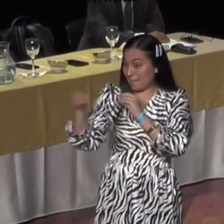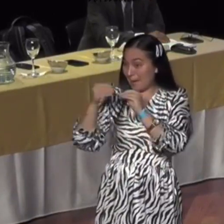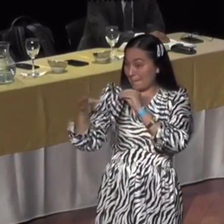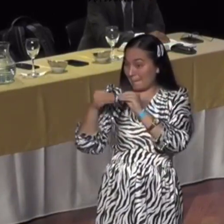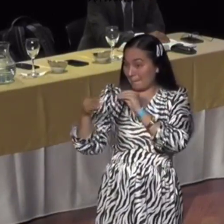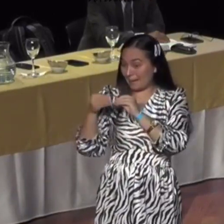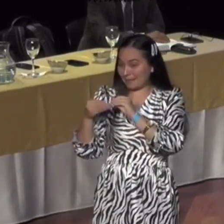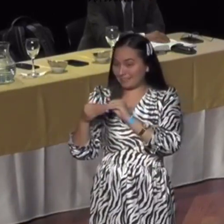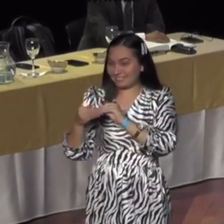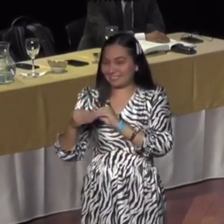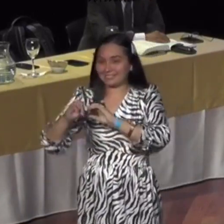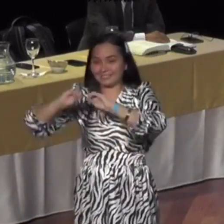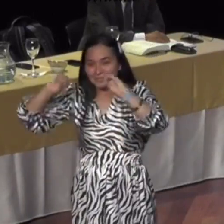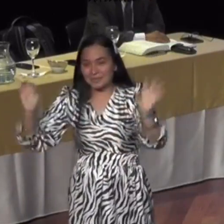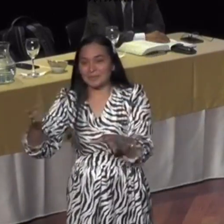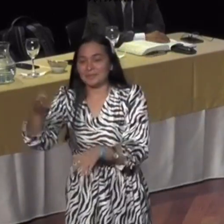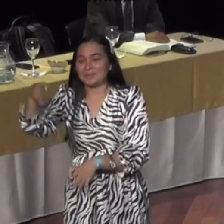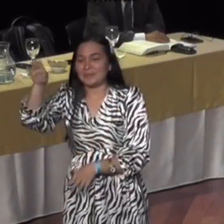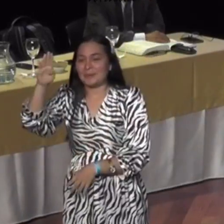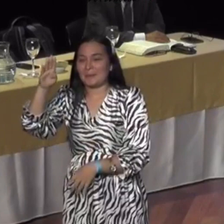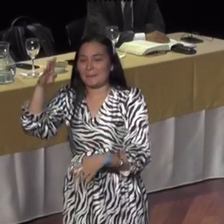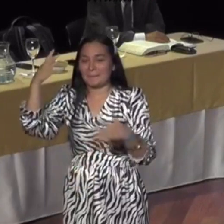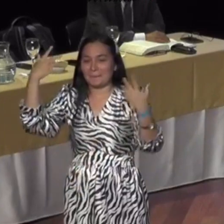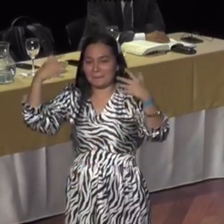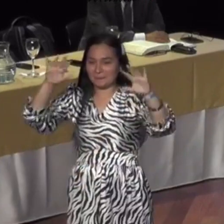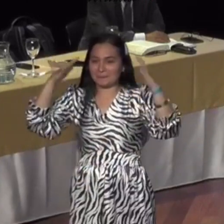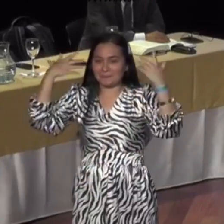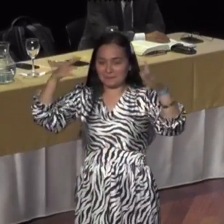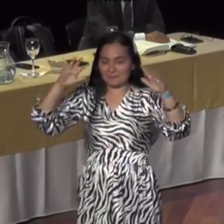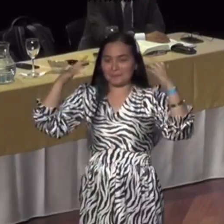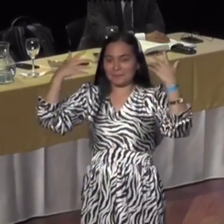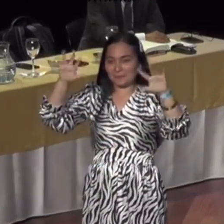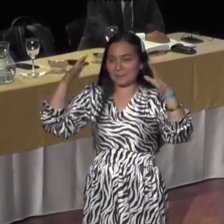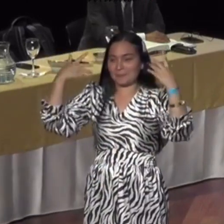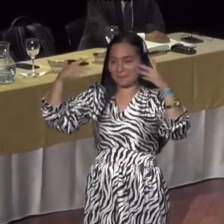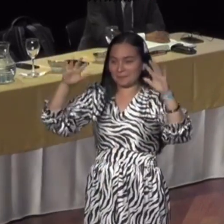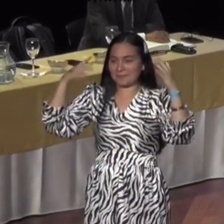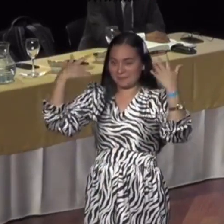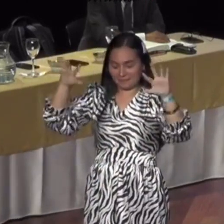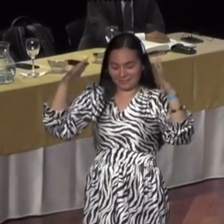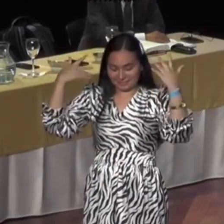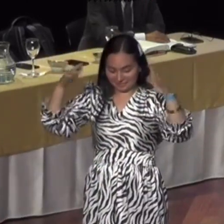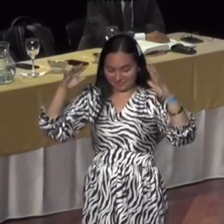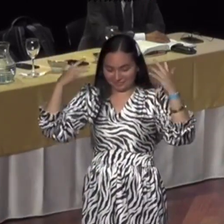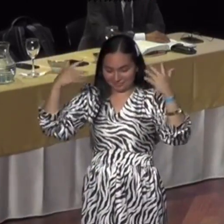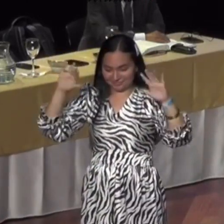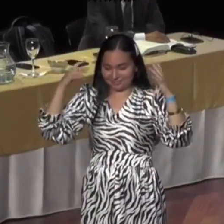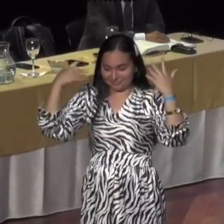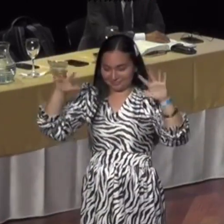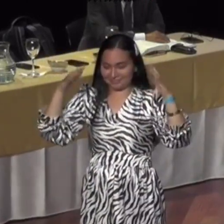Alguien diga gloria al Señor. Un aplauso al Rey, por favor.